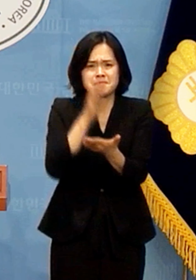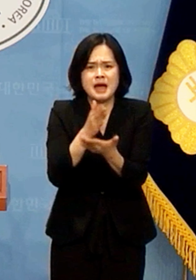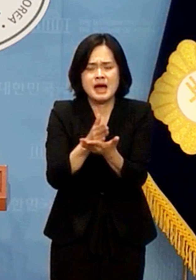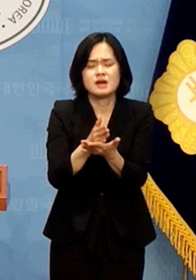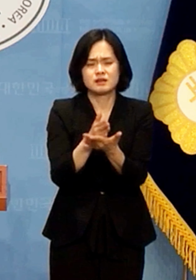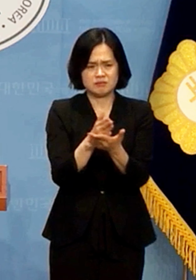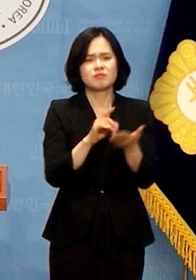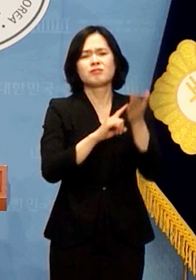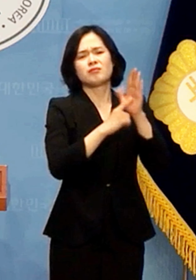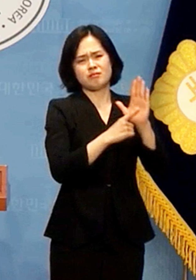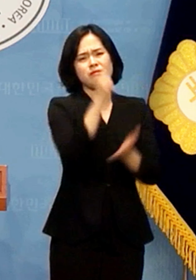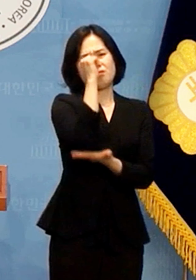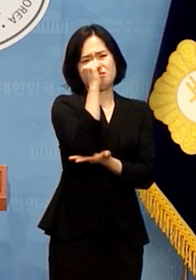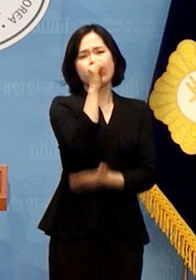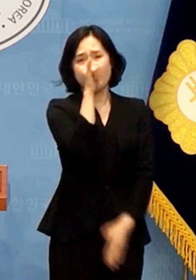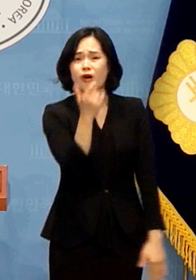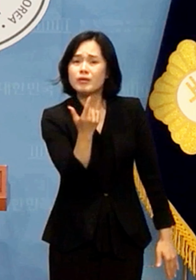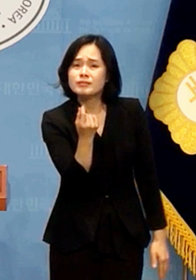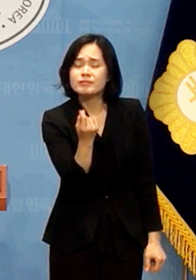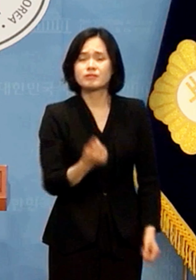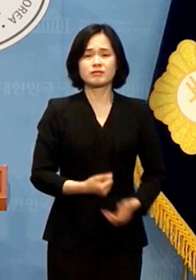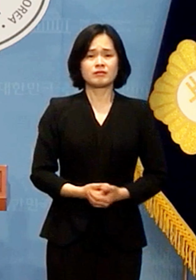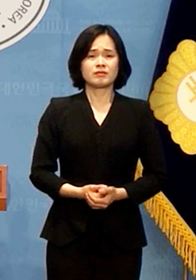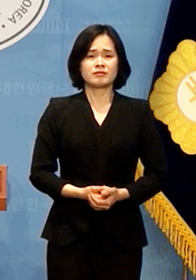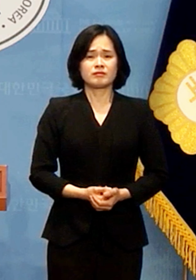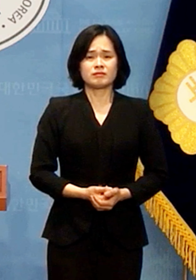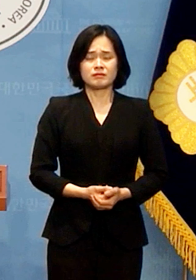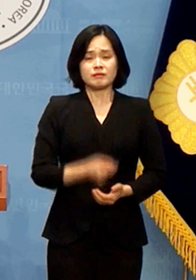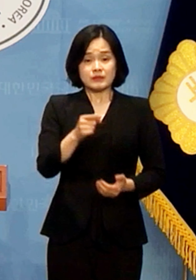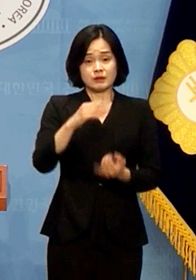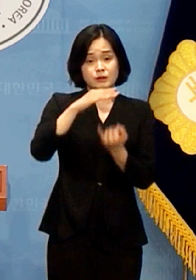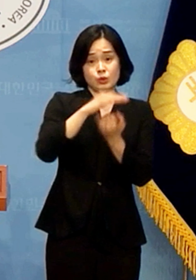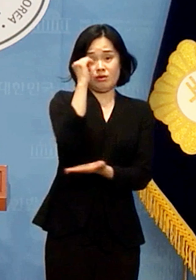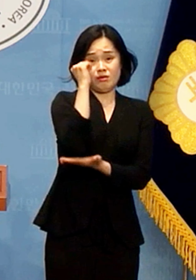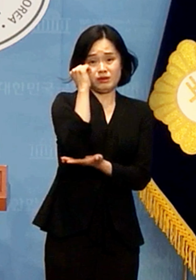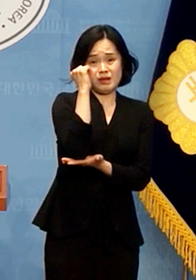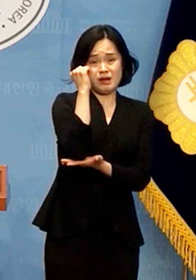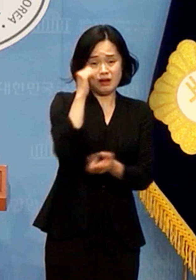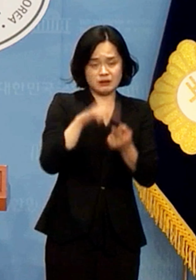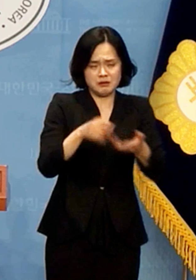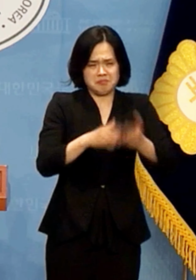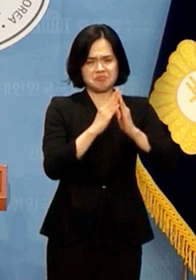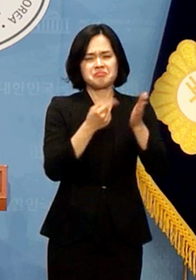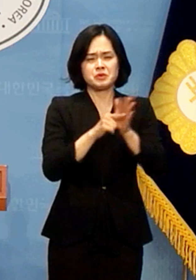집중해 평화의 소녀상 철거에 노력을 해왔는지 그것을 모를 외교부가